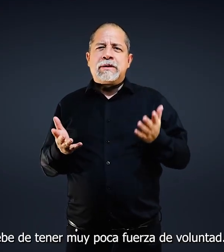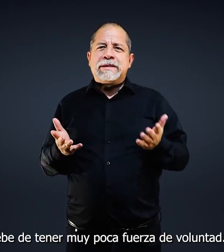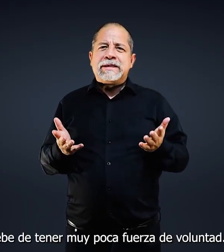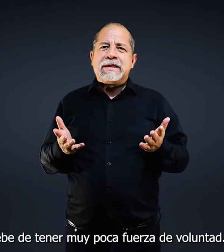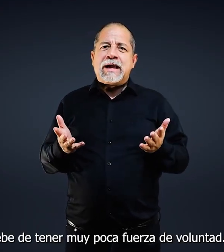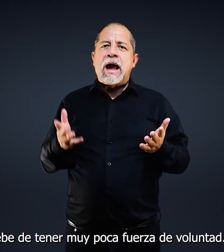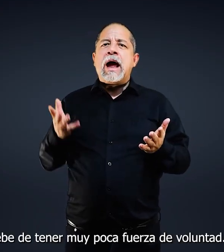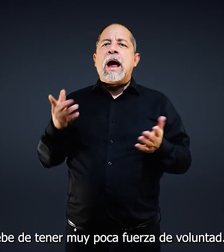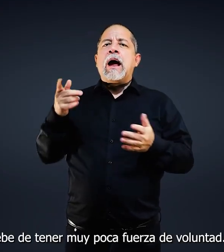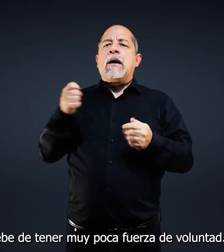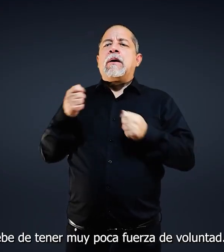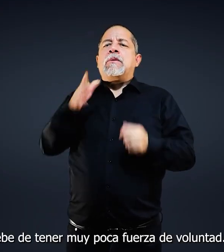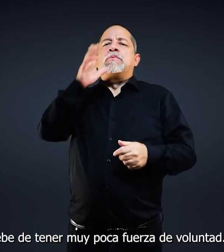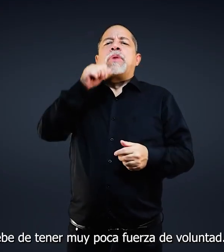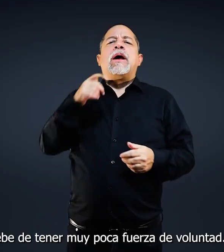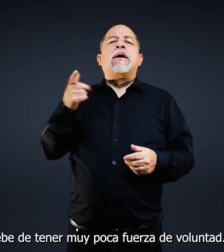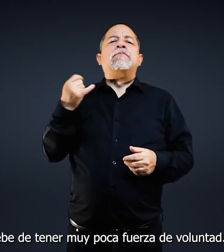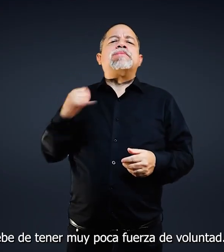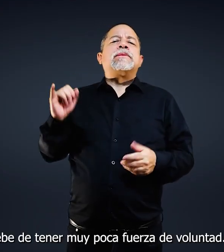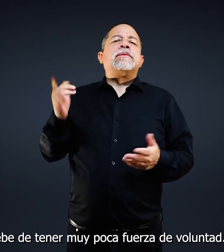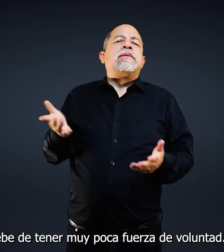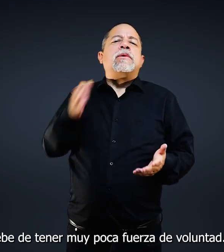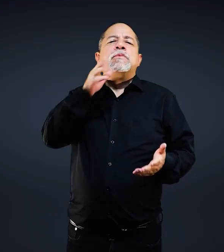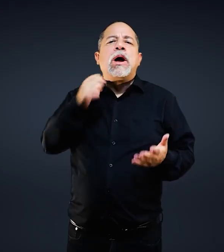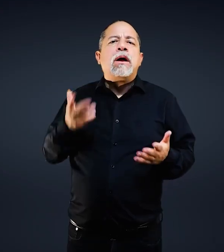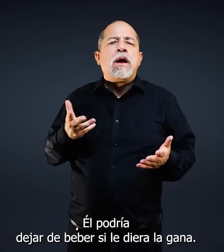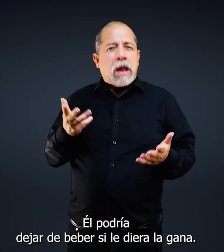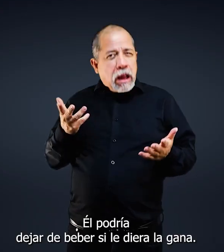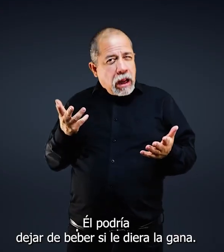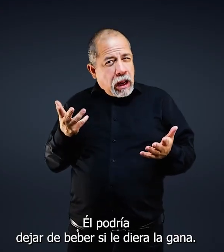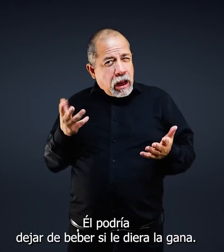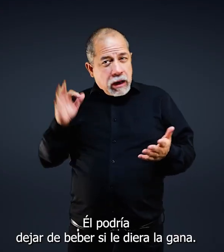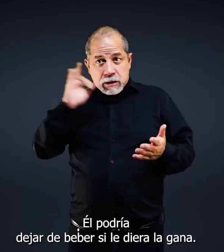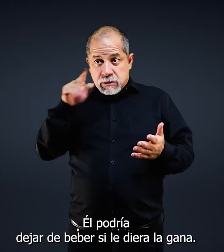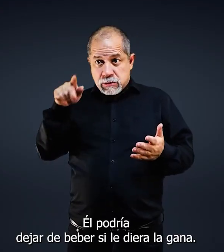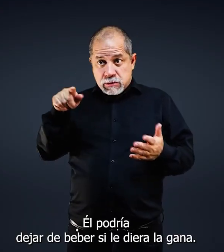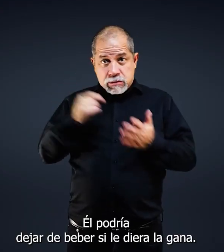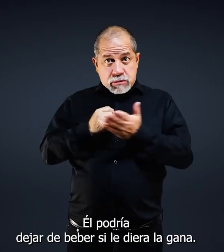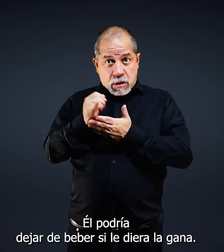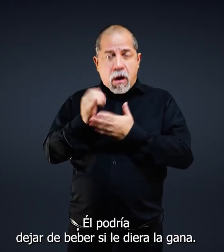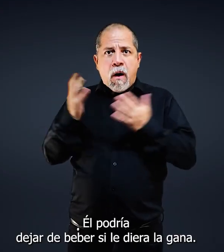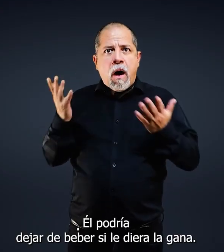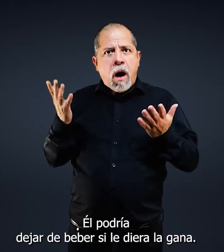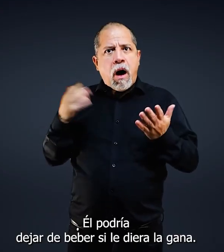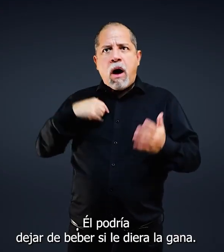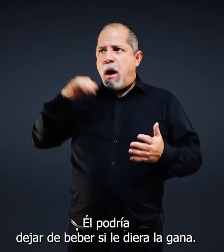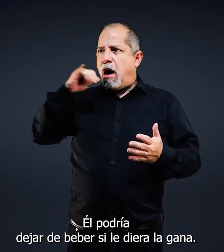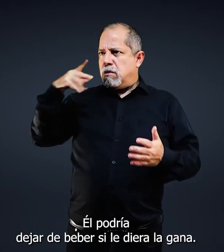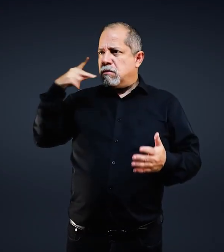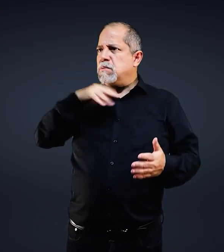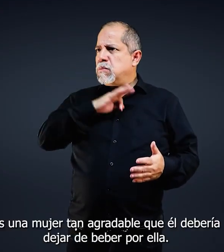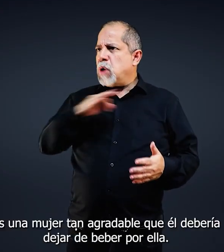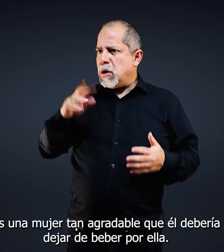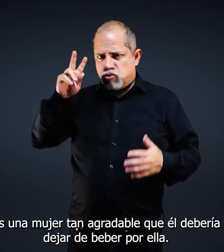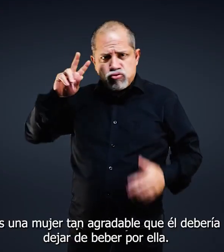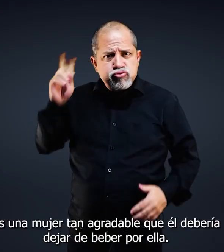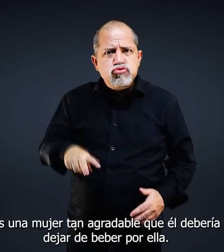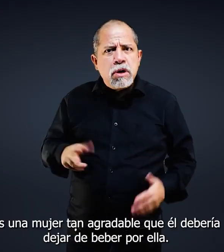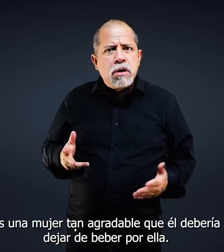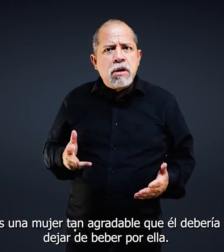tener muy poca fuerza de voluntad. Él podría dejar de beber si le diera la gana. Es una mujer tan agradable